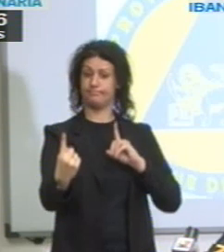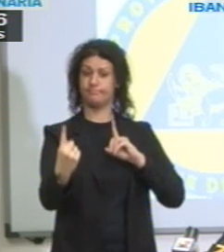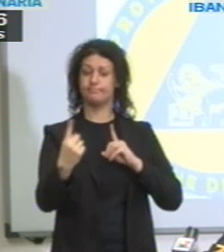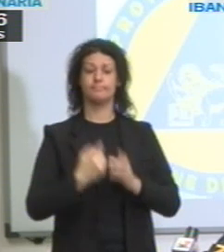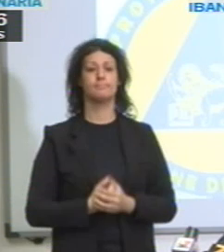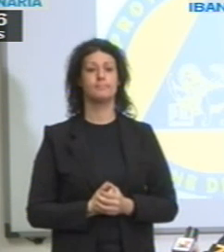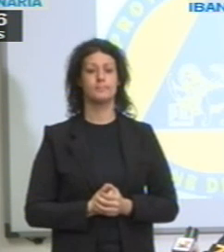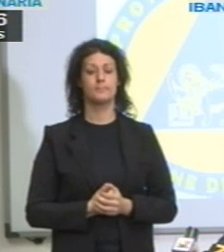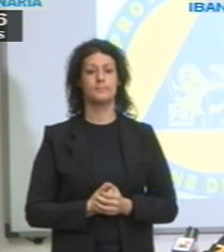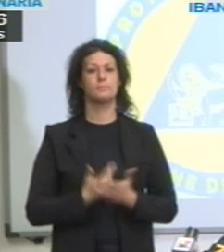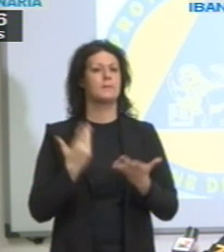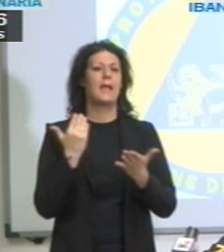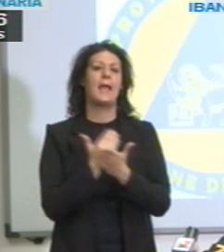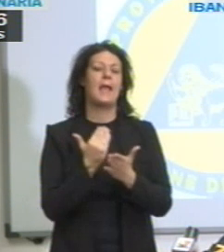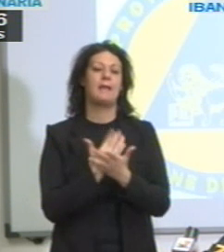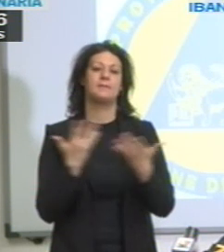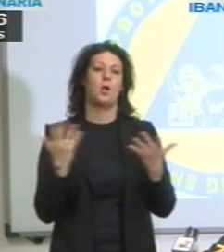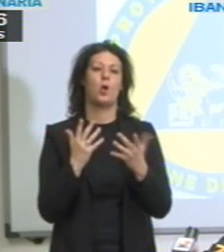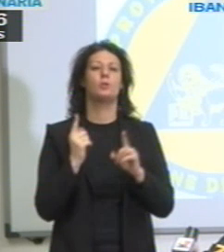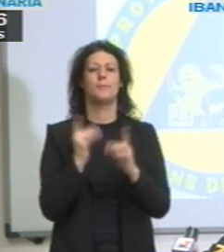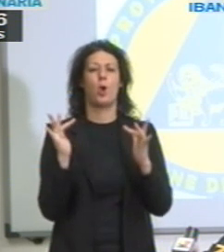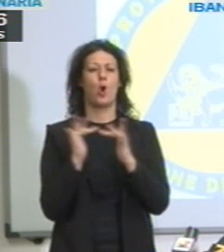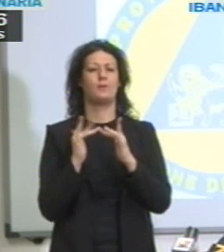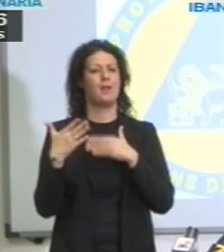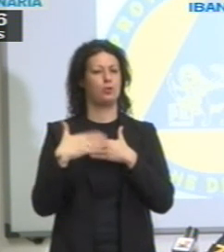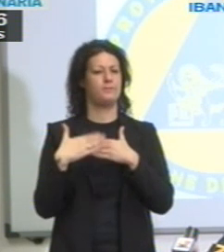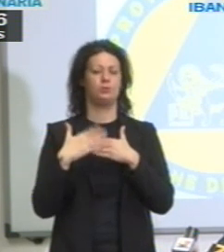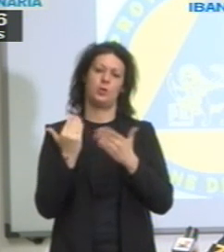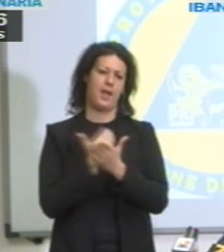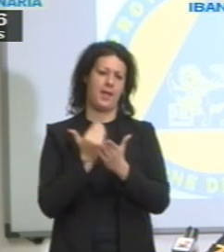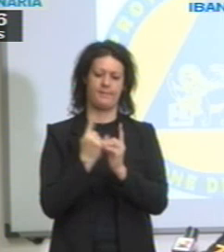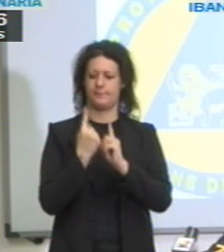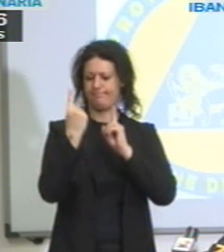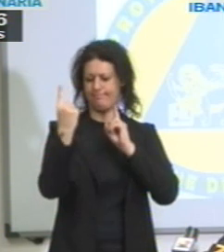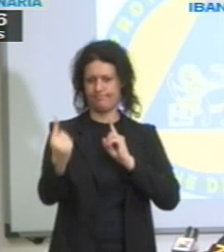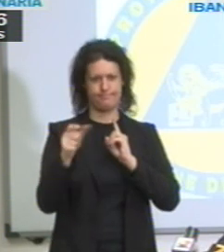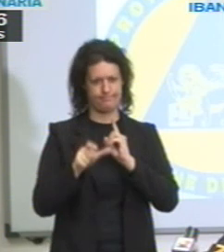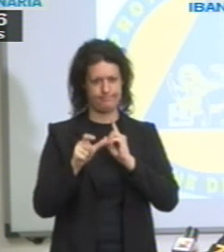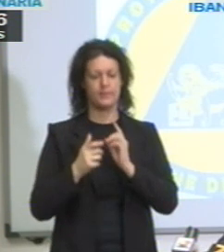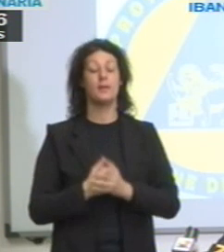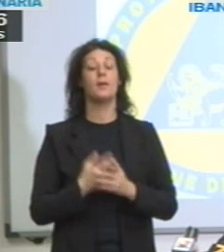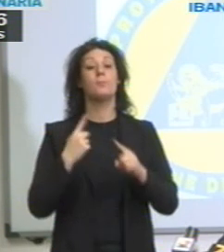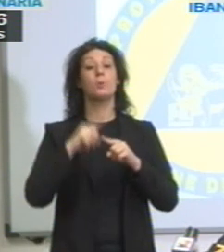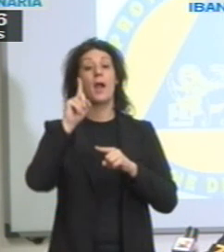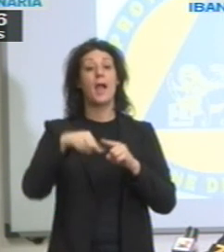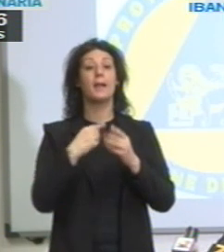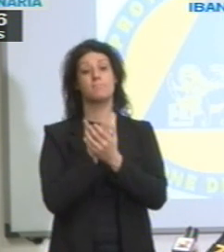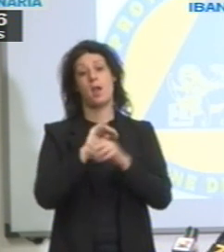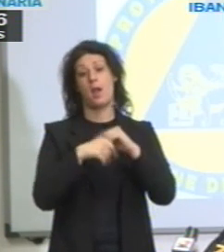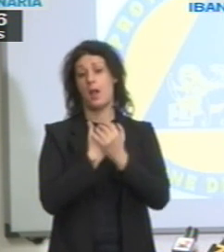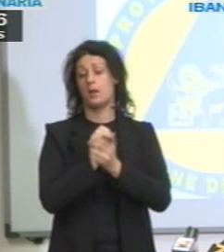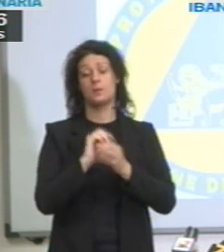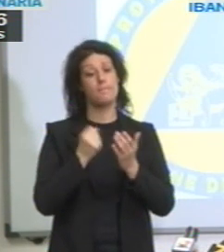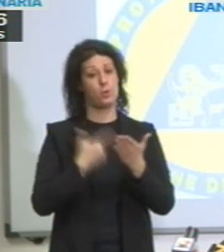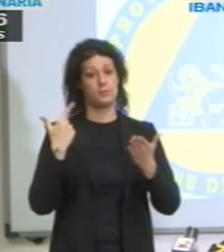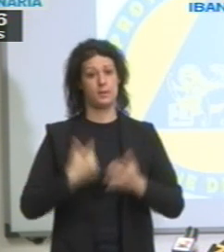proprio a contatto con le persone, e l'altro aspetto, l'igiene, l'igienizzazione delle mani è fondamentale, e l'invito di